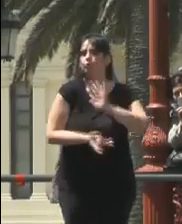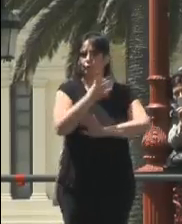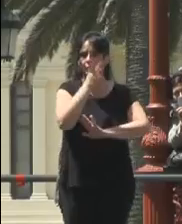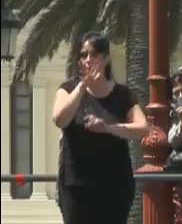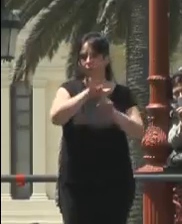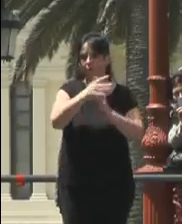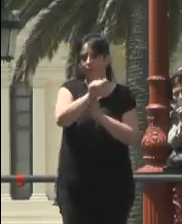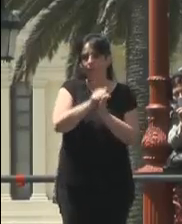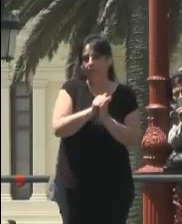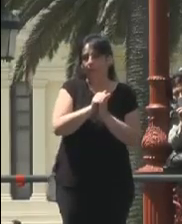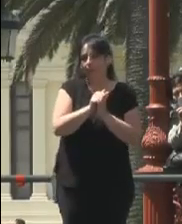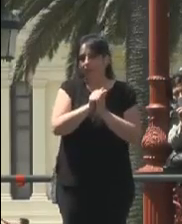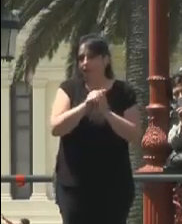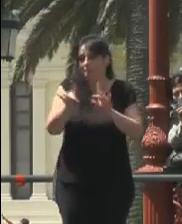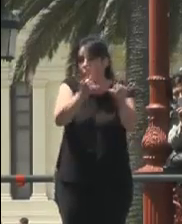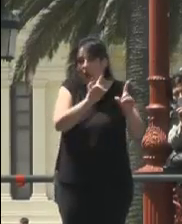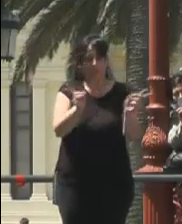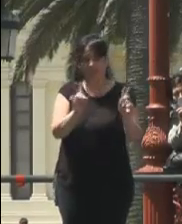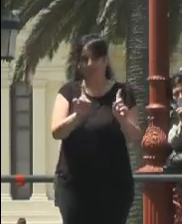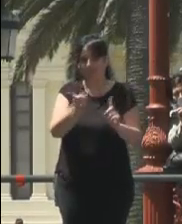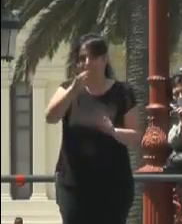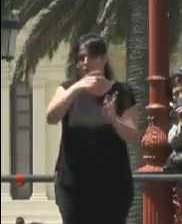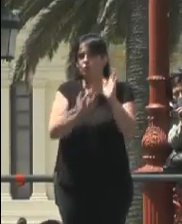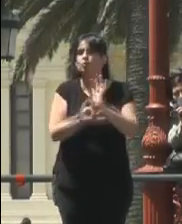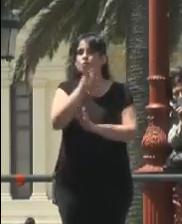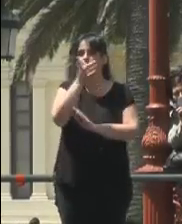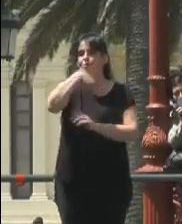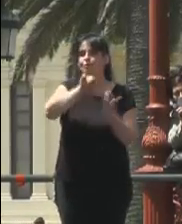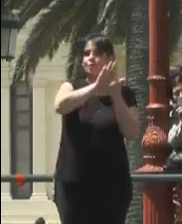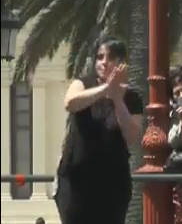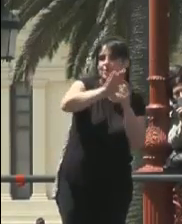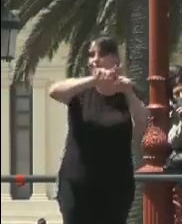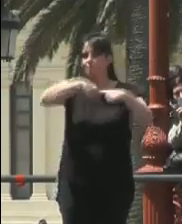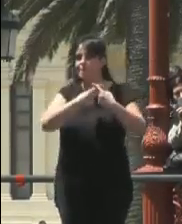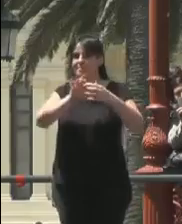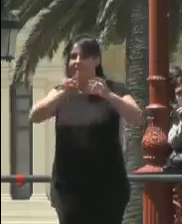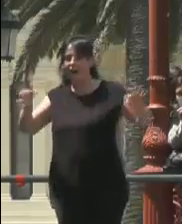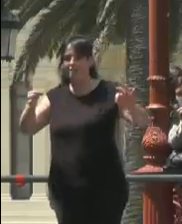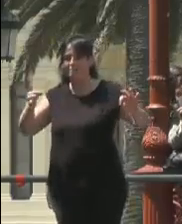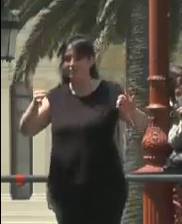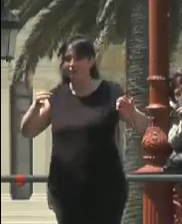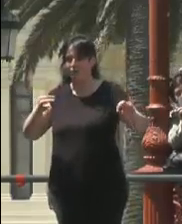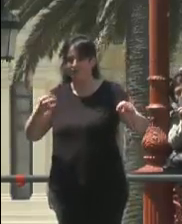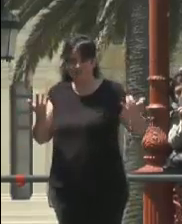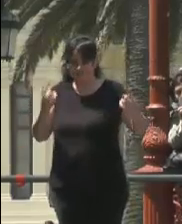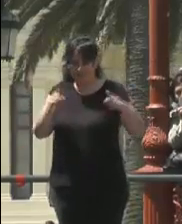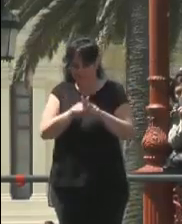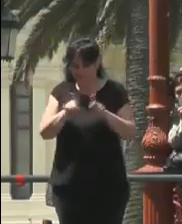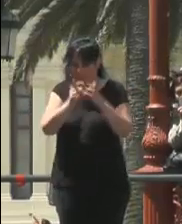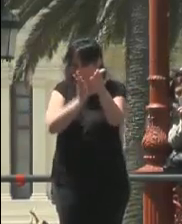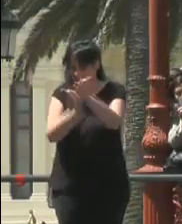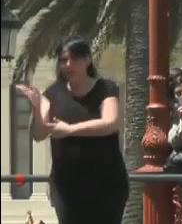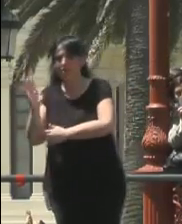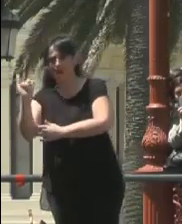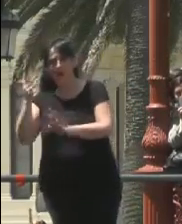la conciencia, de la pedagogía, de explicárselo a todos nuestros vecinos, familiares, amigos, explicarles la necesidad de entender que hay